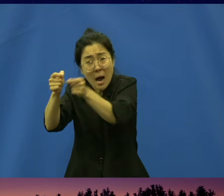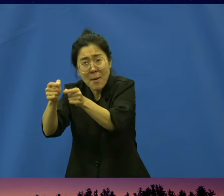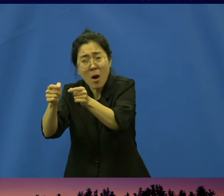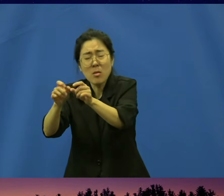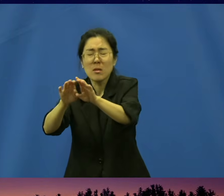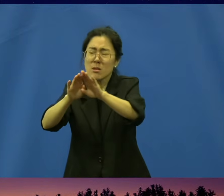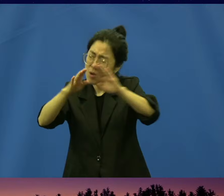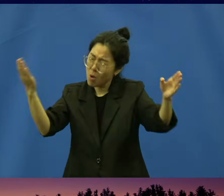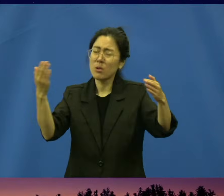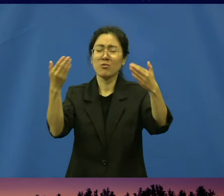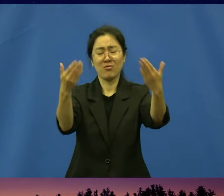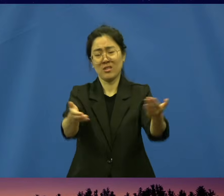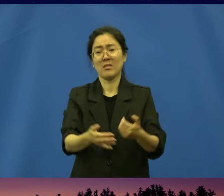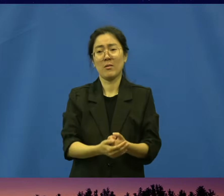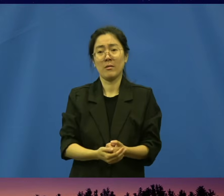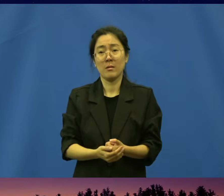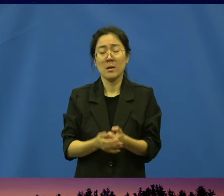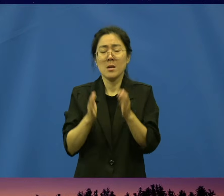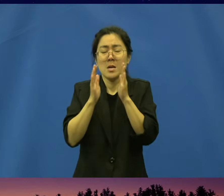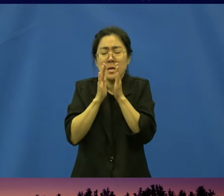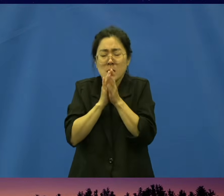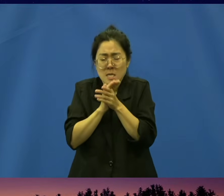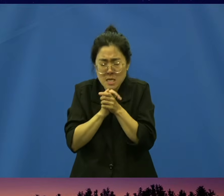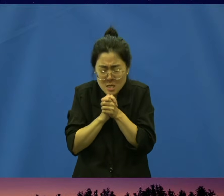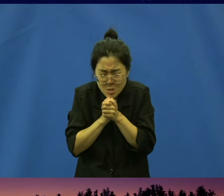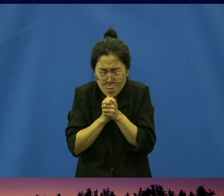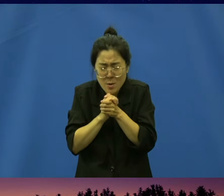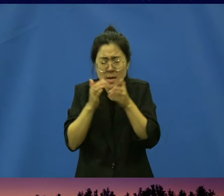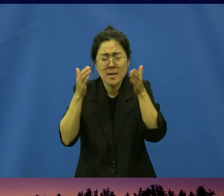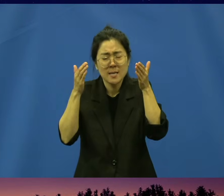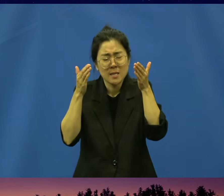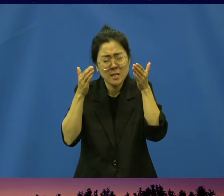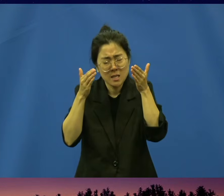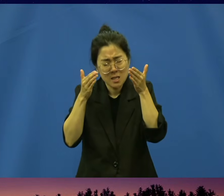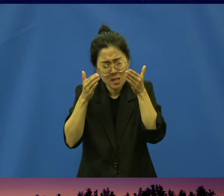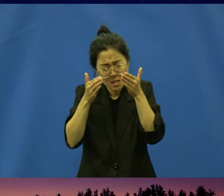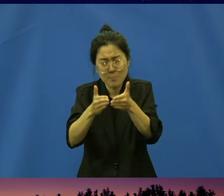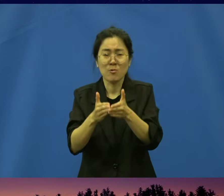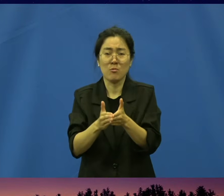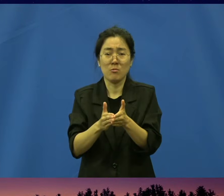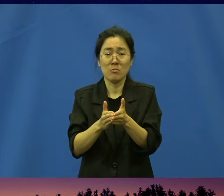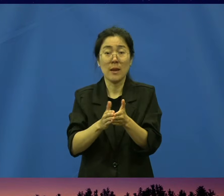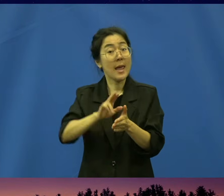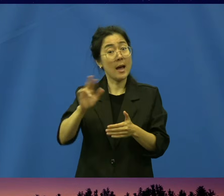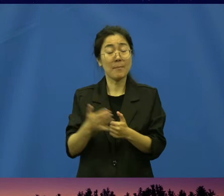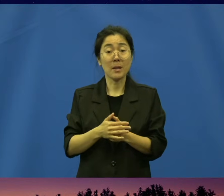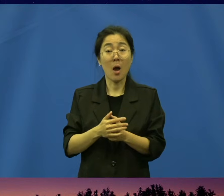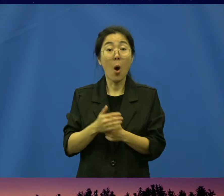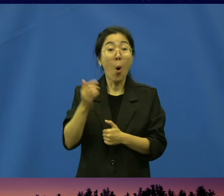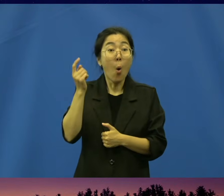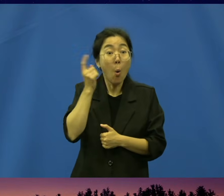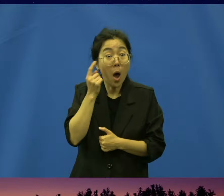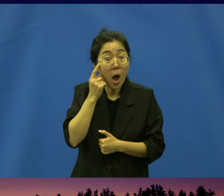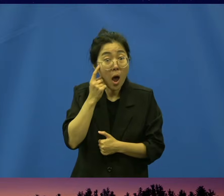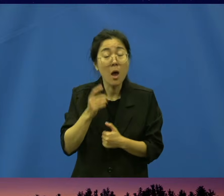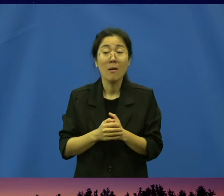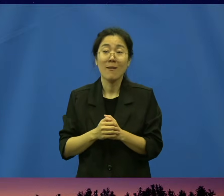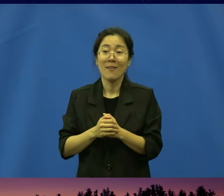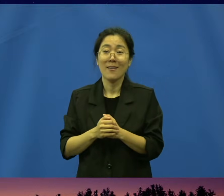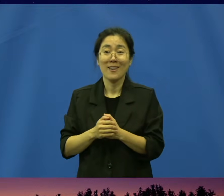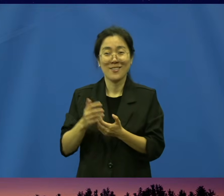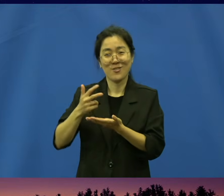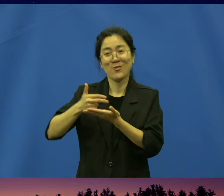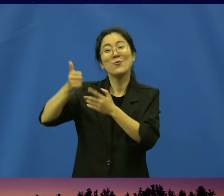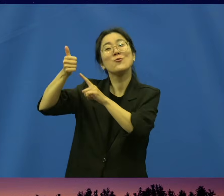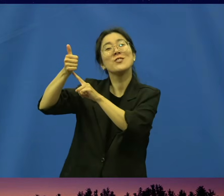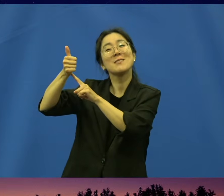우리가 기도에 집중을 해야 되는 것은 우리 주님께서 기도에 집중하셨기 때문에 그렇습니다. 우리 주님은 기도의